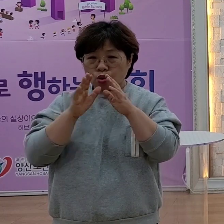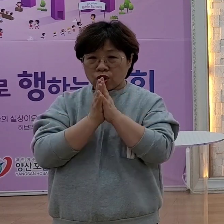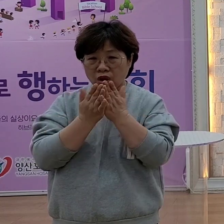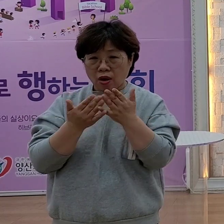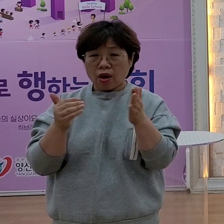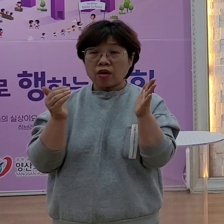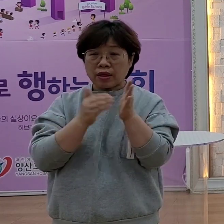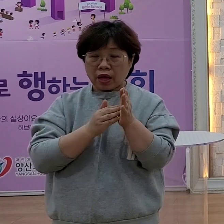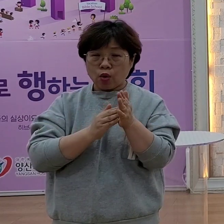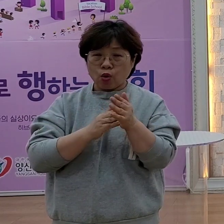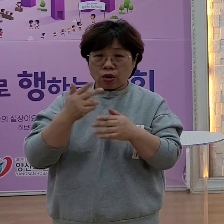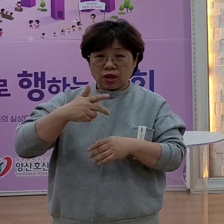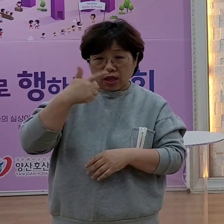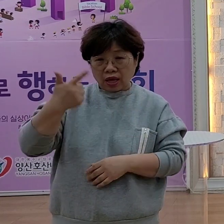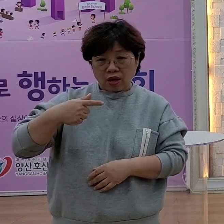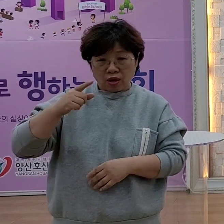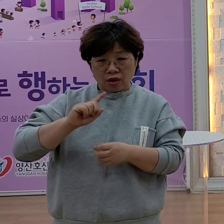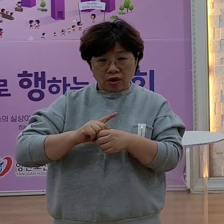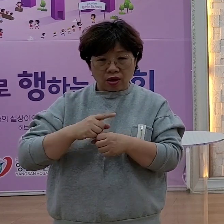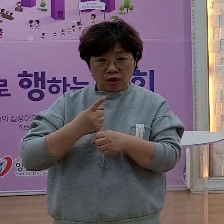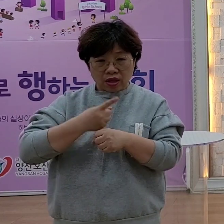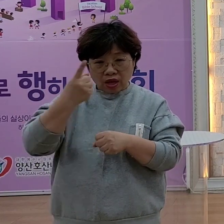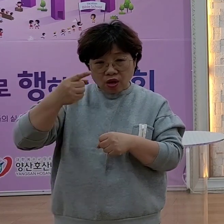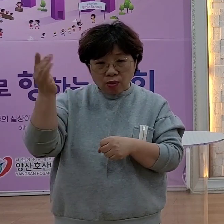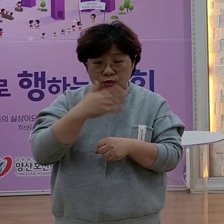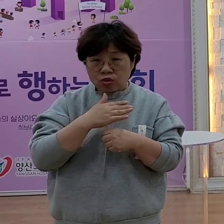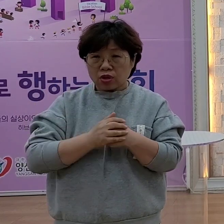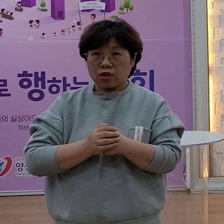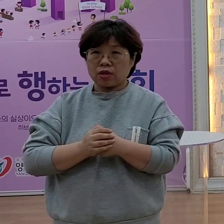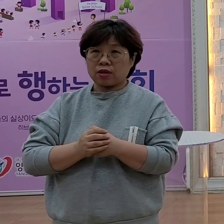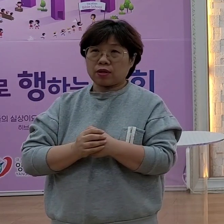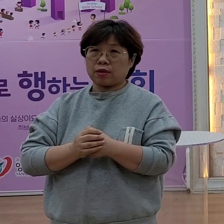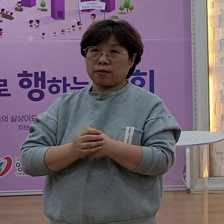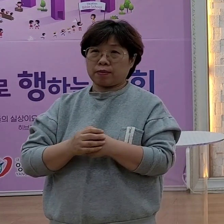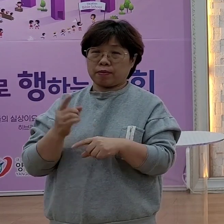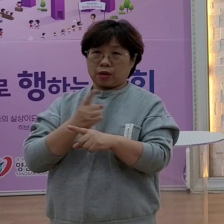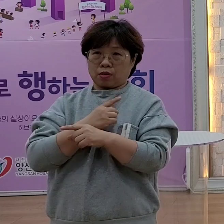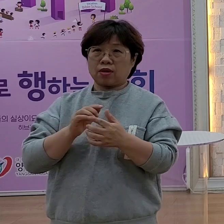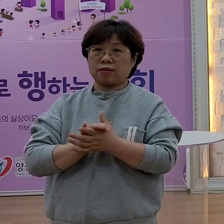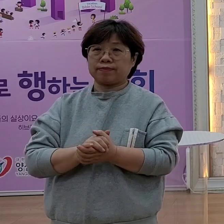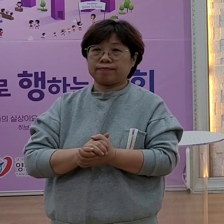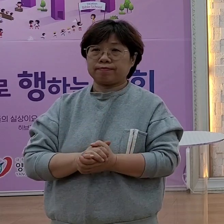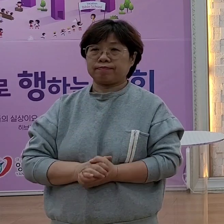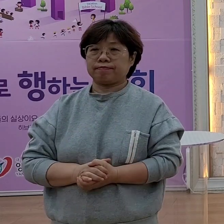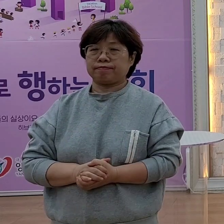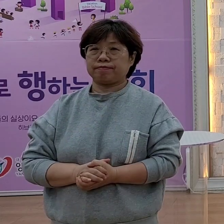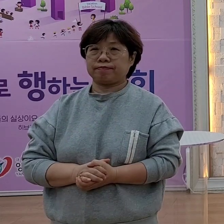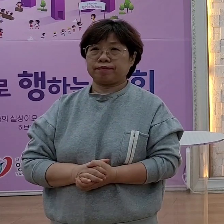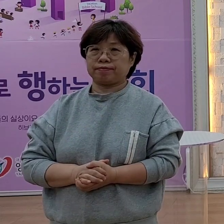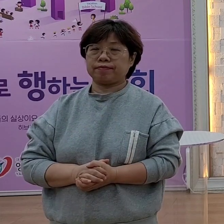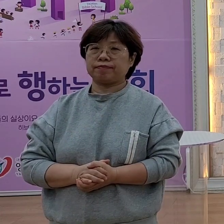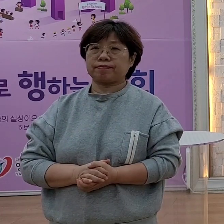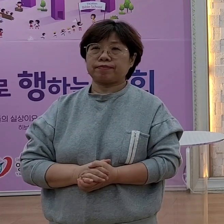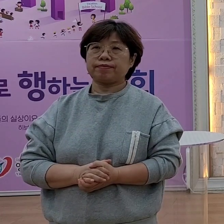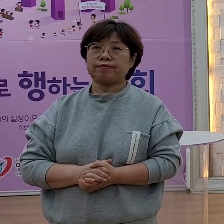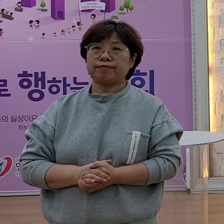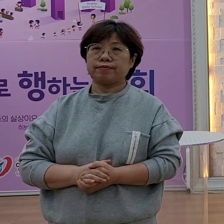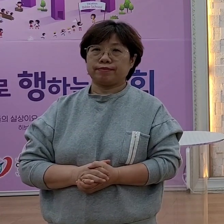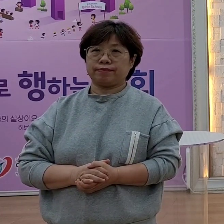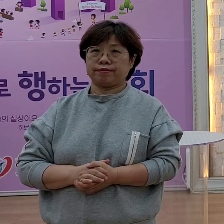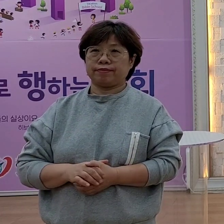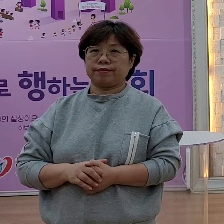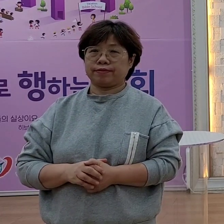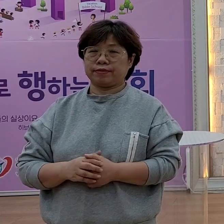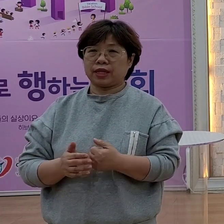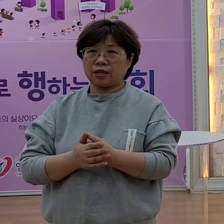우리 성도님들이 특별히 지금 우리 오후 시간에 프로그램도 하지 못하고 이런 여러 가지 어려움이